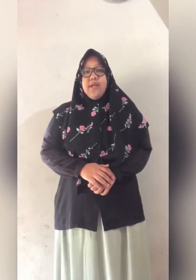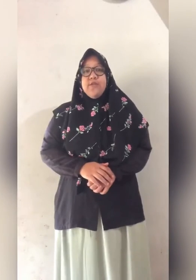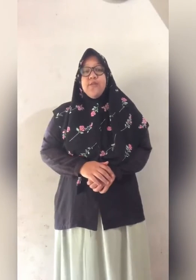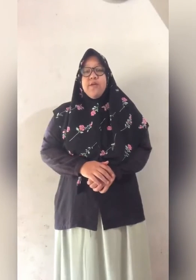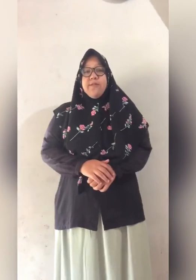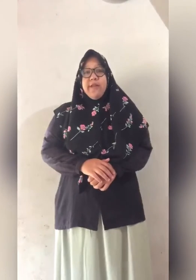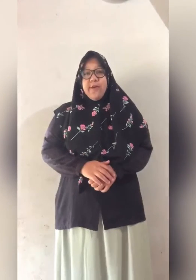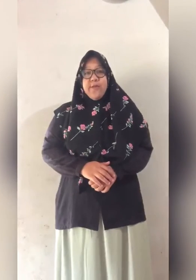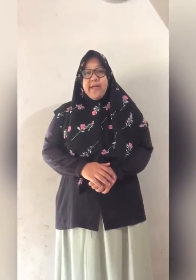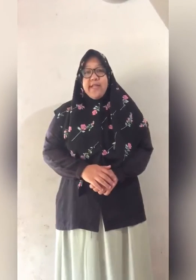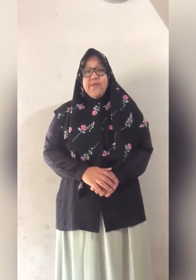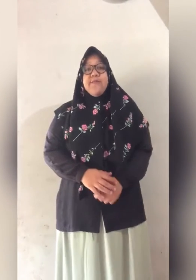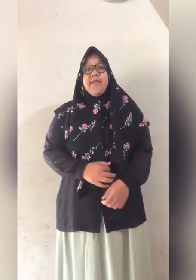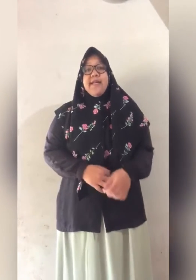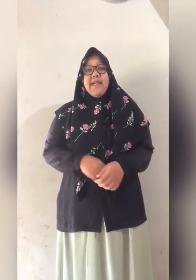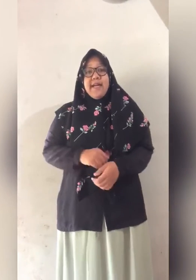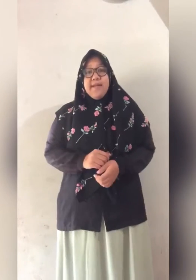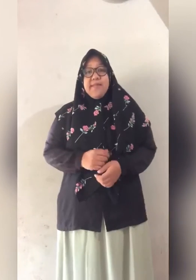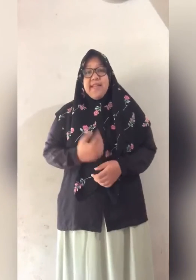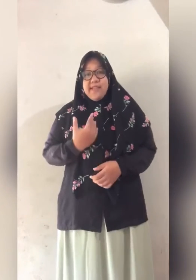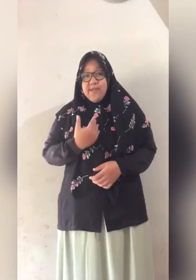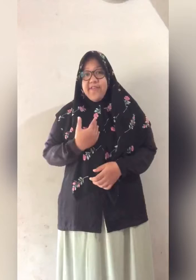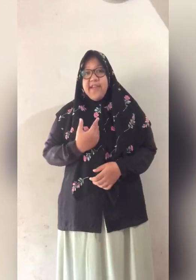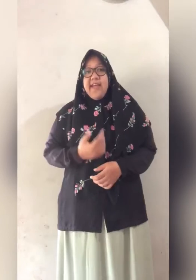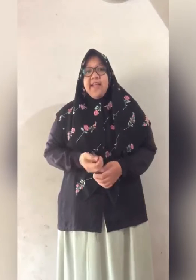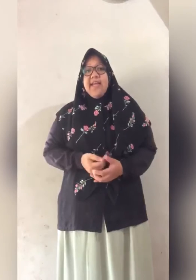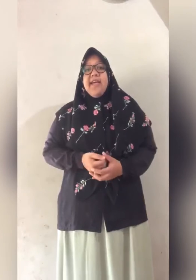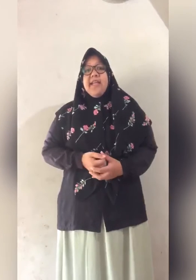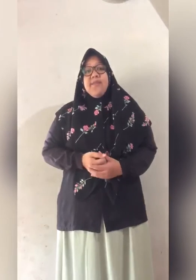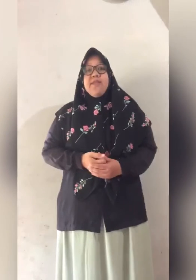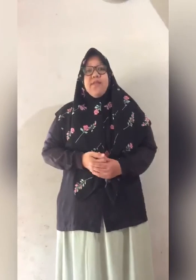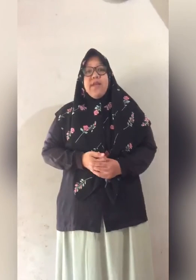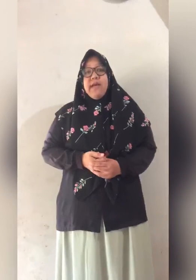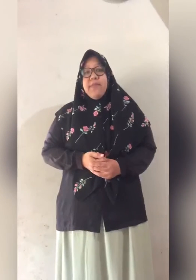Assalamualaikum warahmatullahi wabarakatuh. Perkenalkan, nama saya Zulia Vindayani, NIM